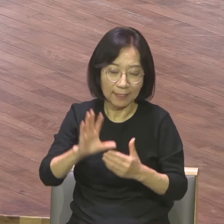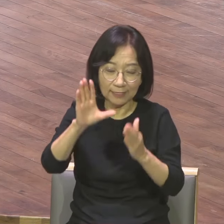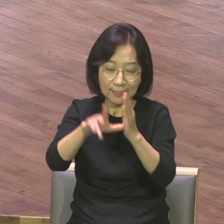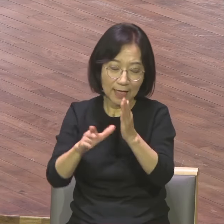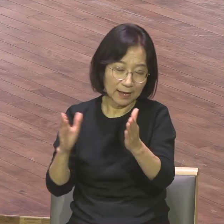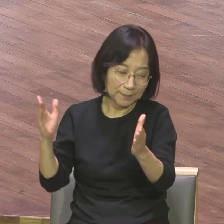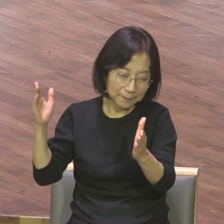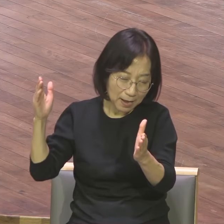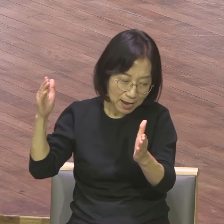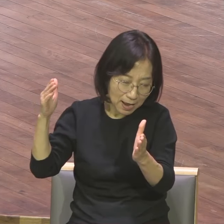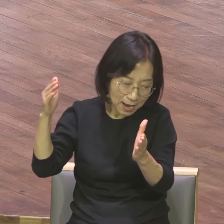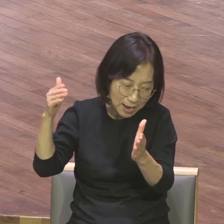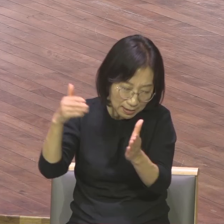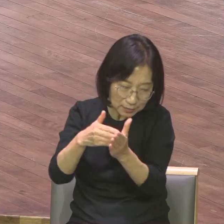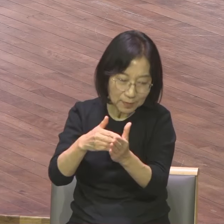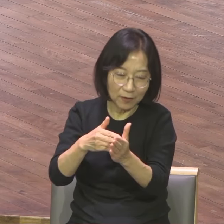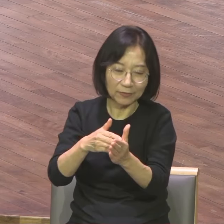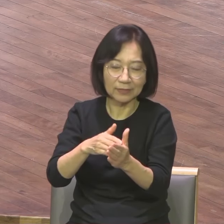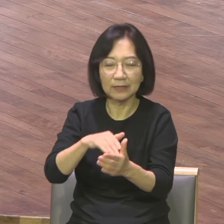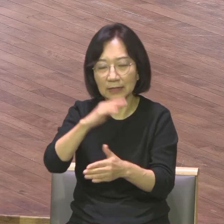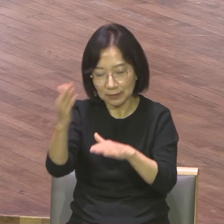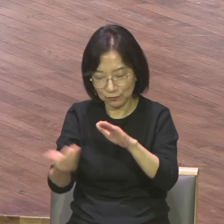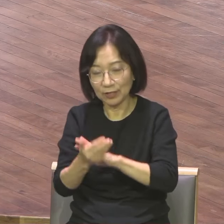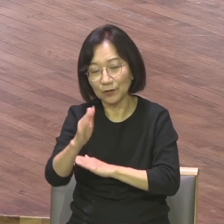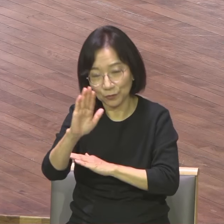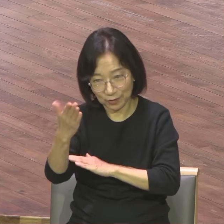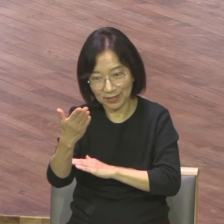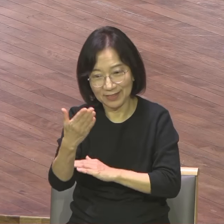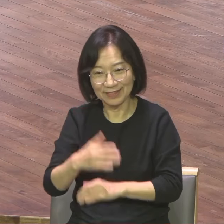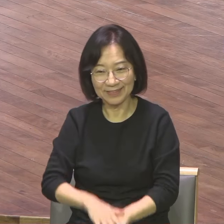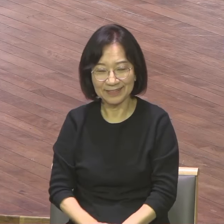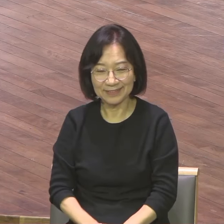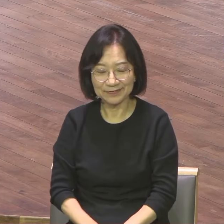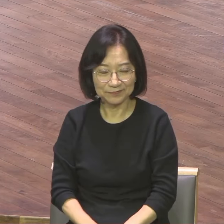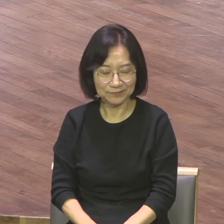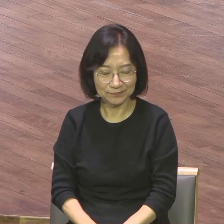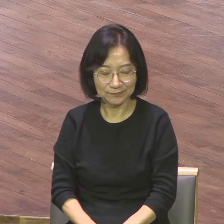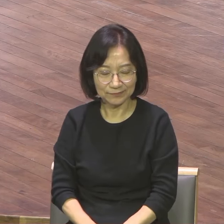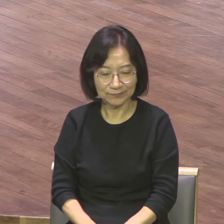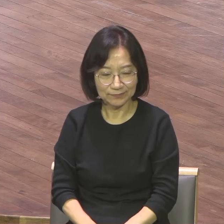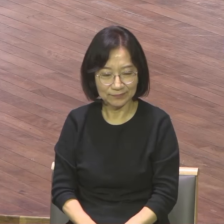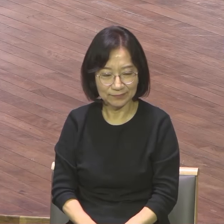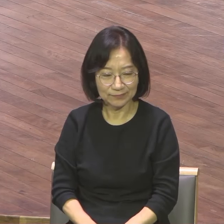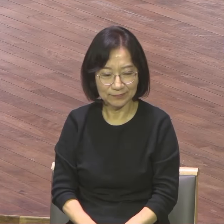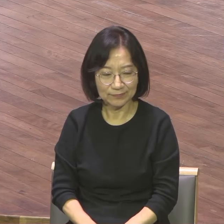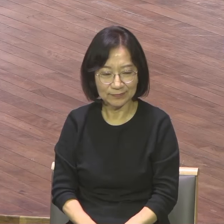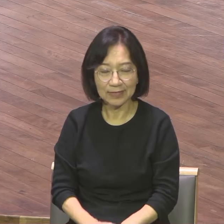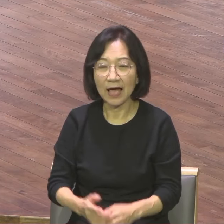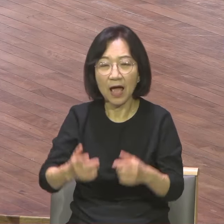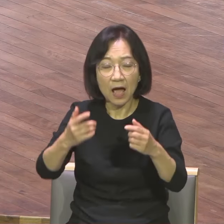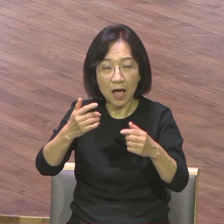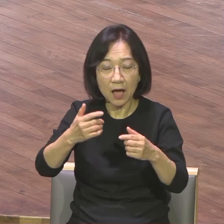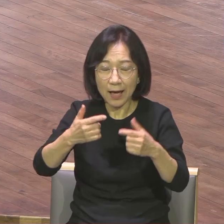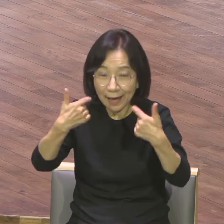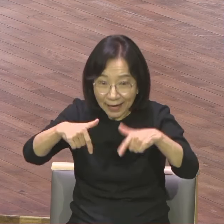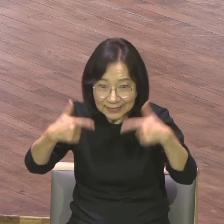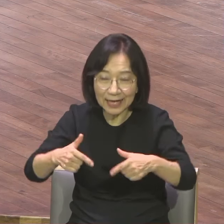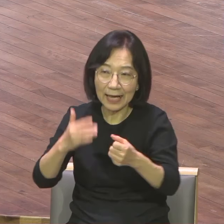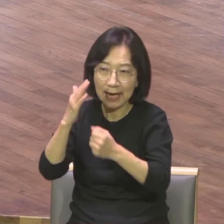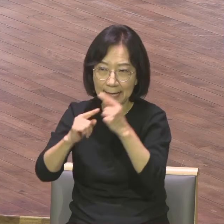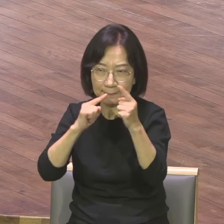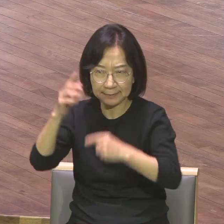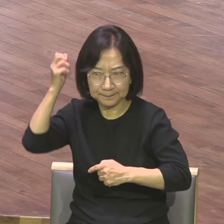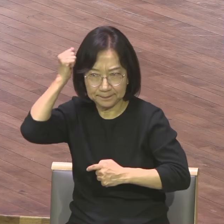이르리라. 분명히 말씀하고 있습니다. 중요한 것은요, 항상 하나님 말씀 속에 있는